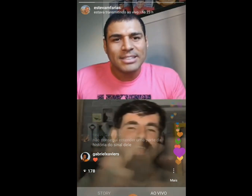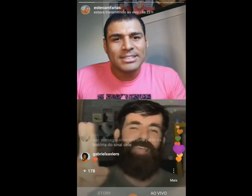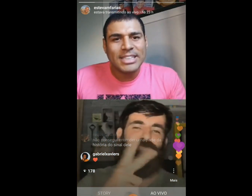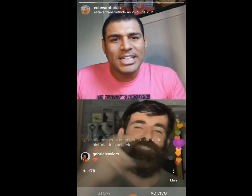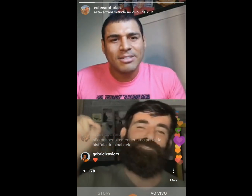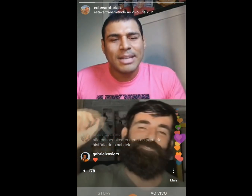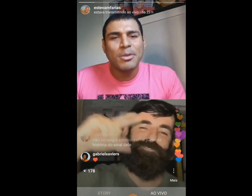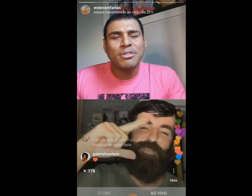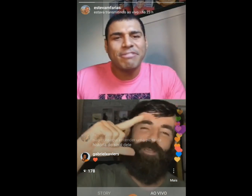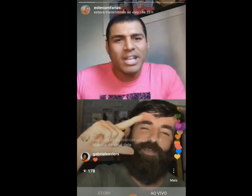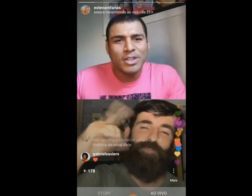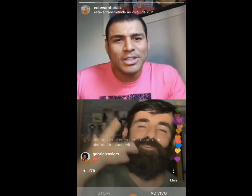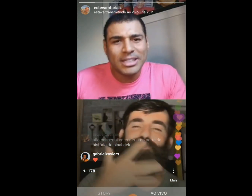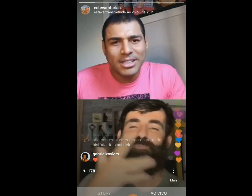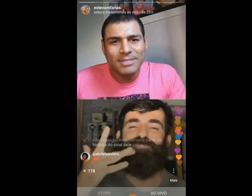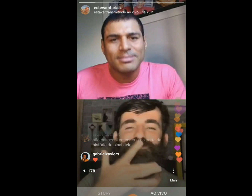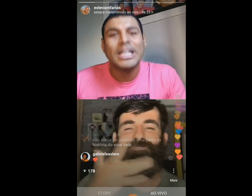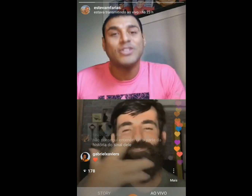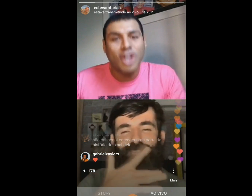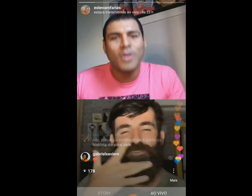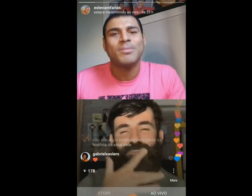sol também, tá um tempo gostoso.